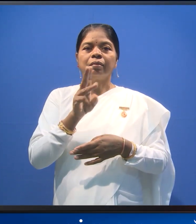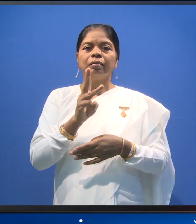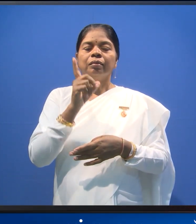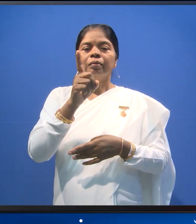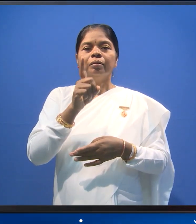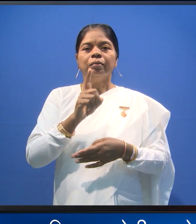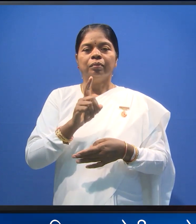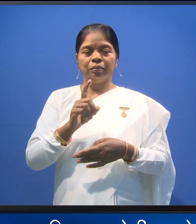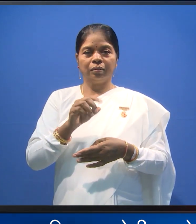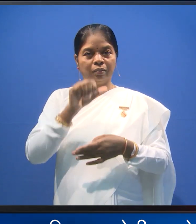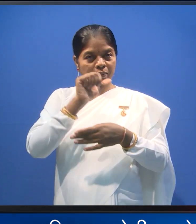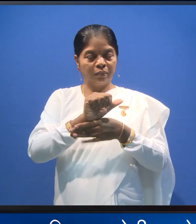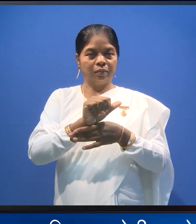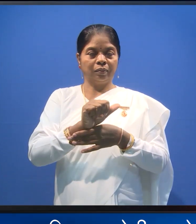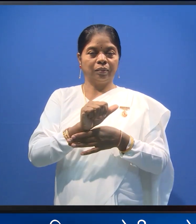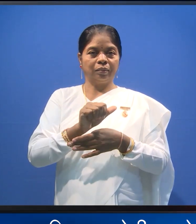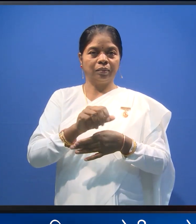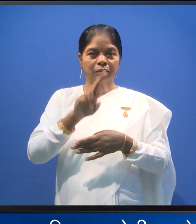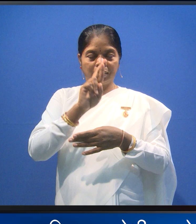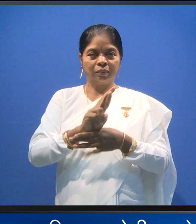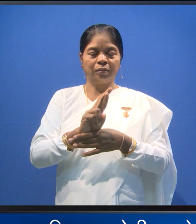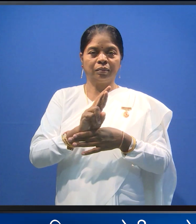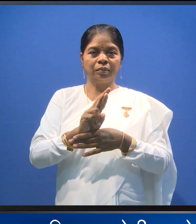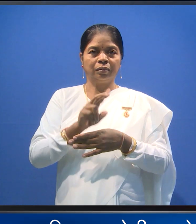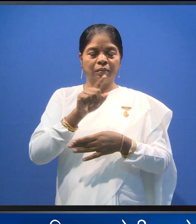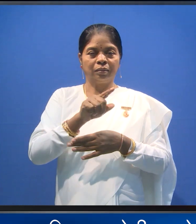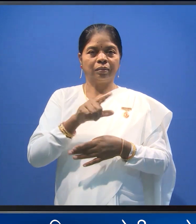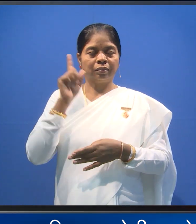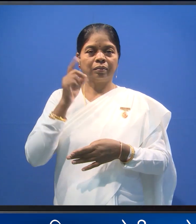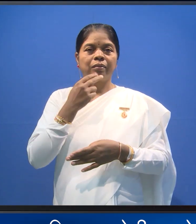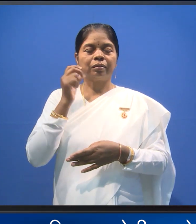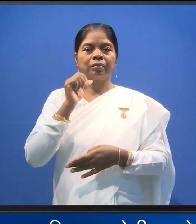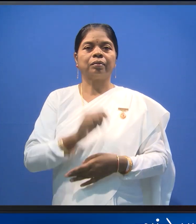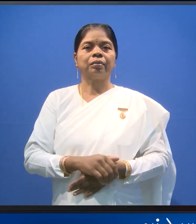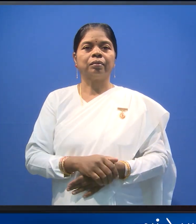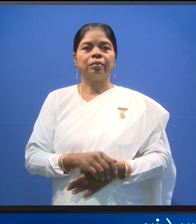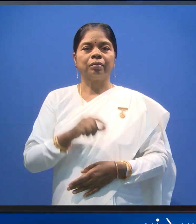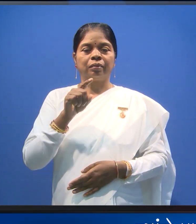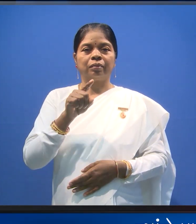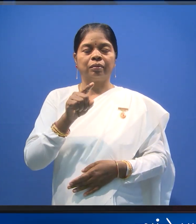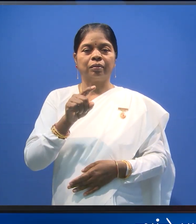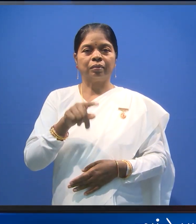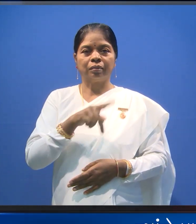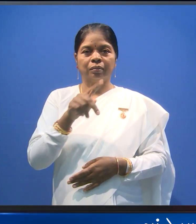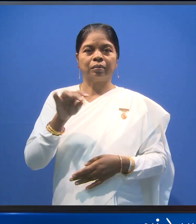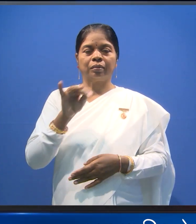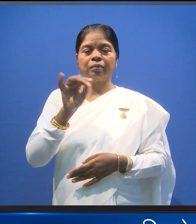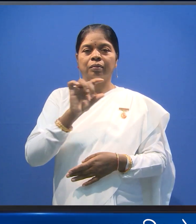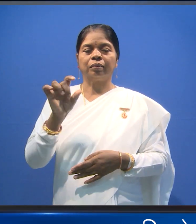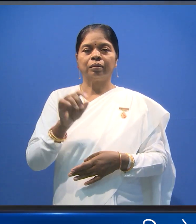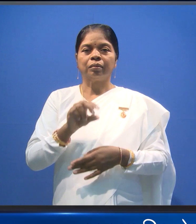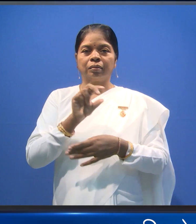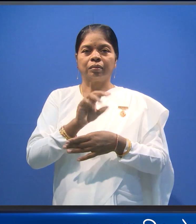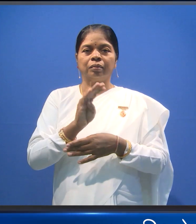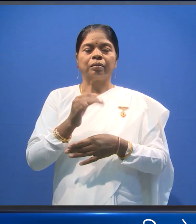1931 तमिळनाडू येथील रामेश्वरम येथे झाला होता. त्यांचे पूर्ण नाव